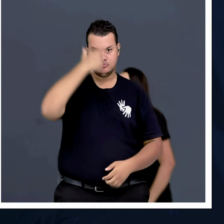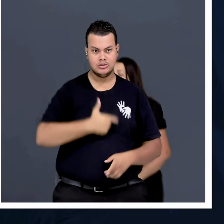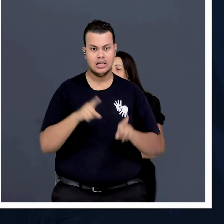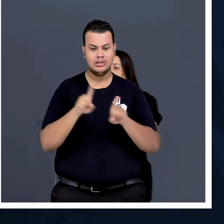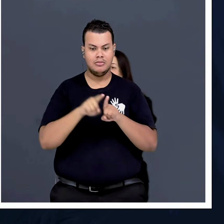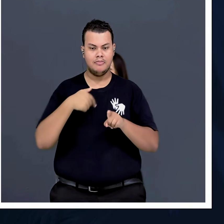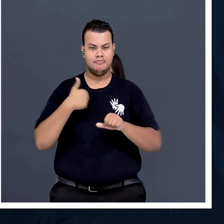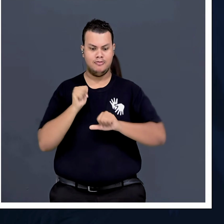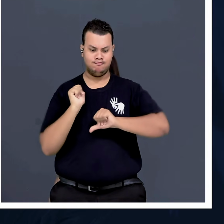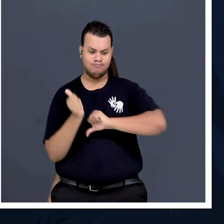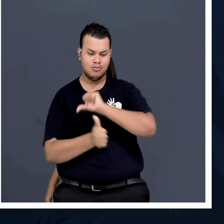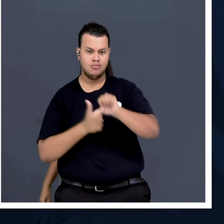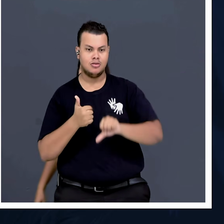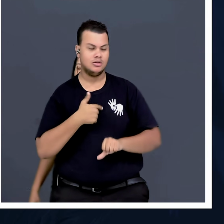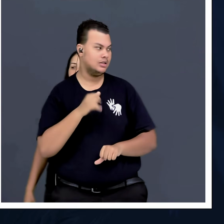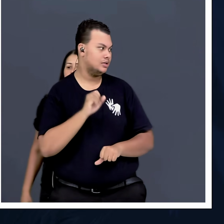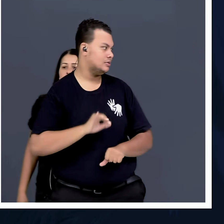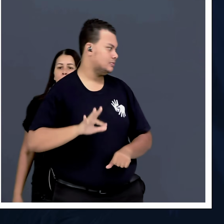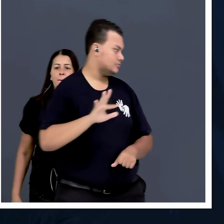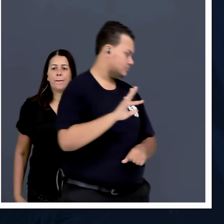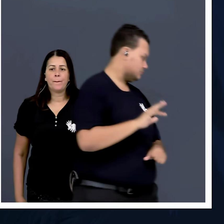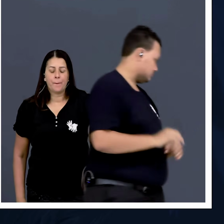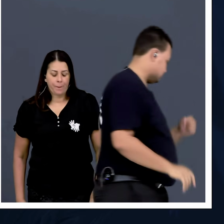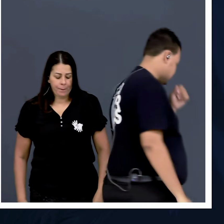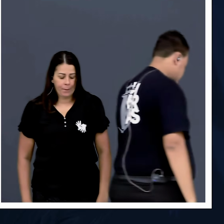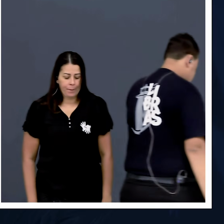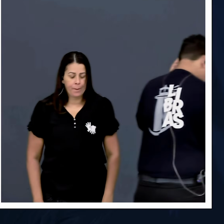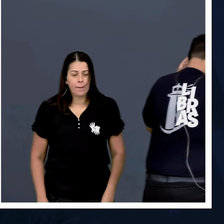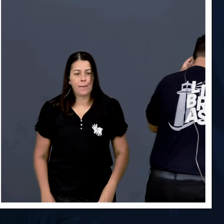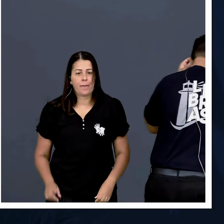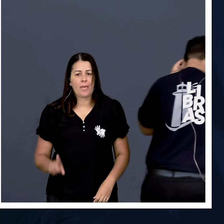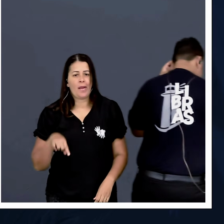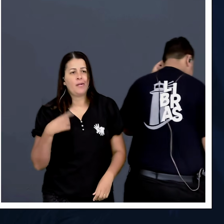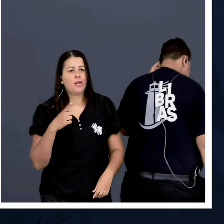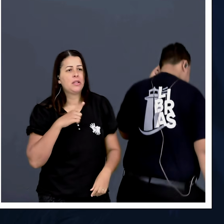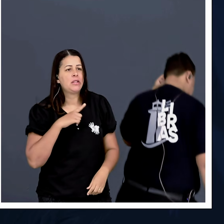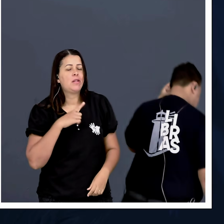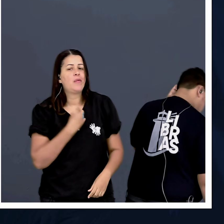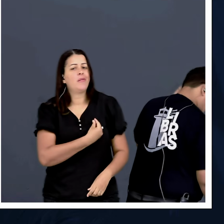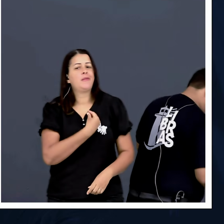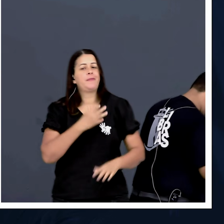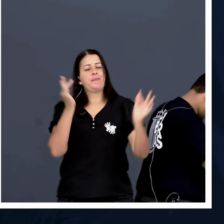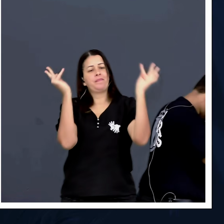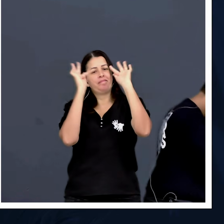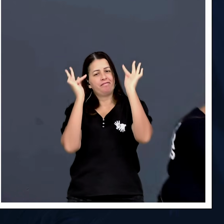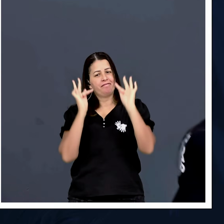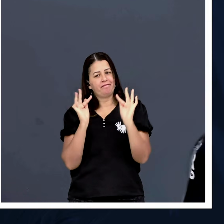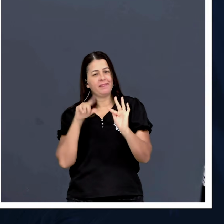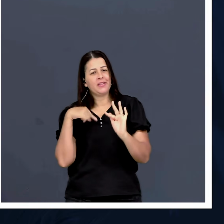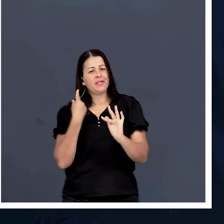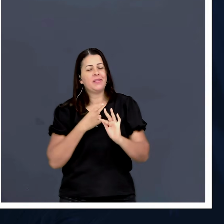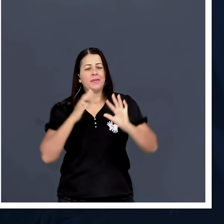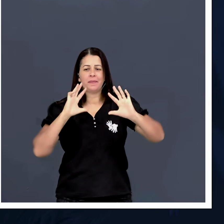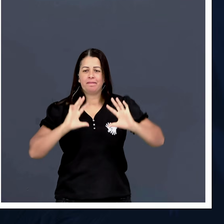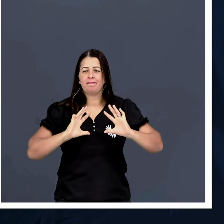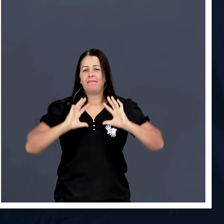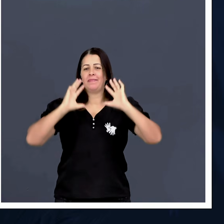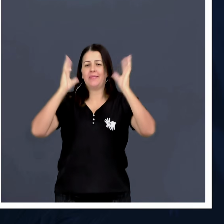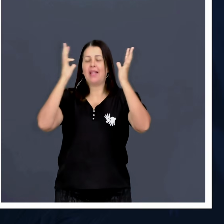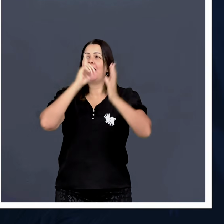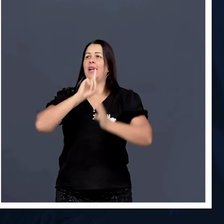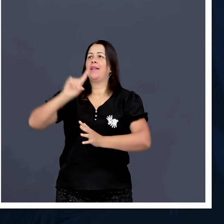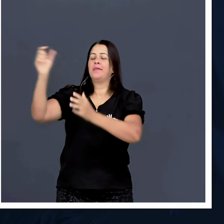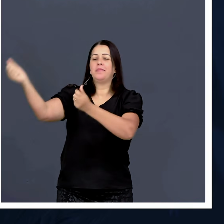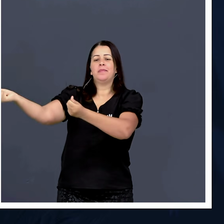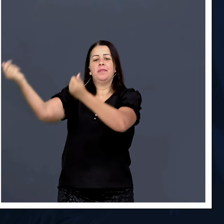de reformularmos a nossa identidade é para que a gente desfrute de uma vida de alegria. É para que a gente celebre as